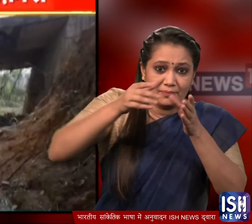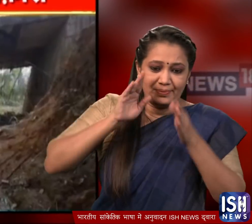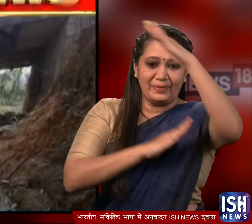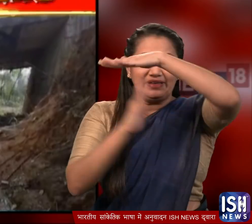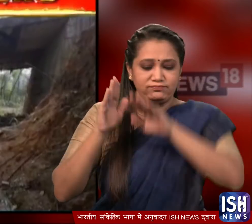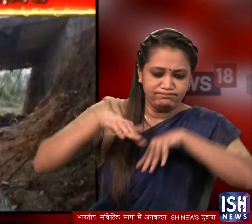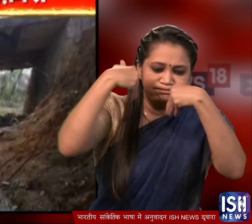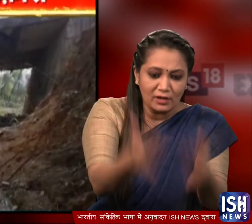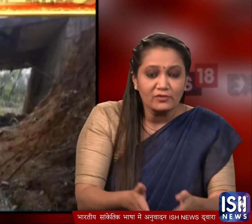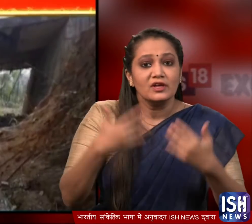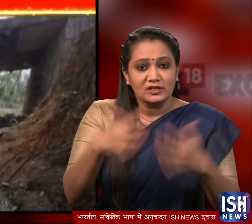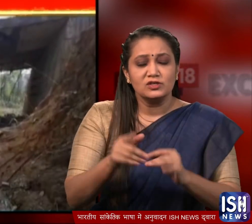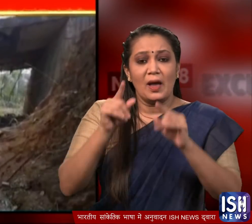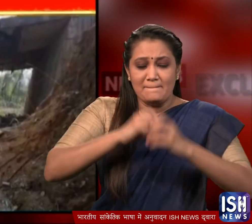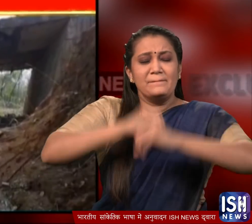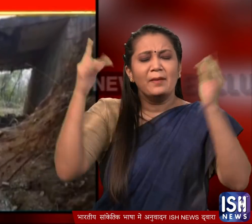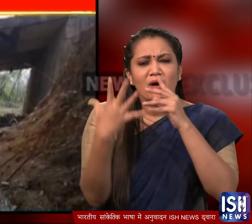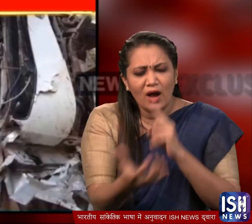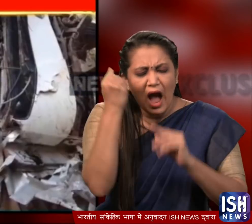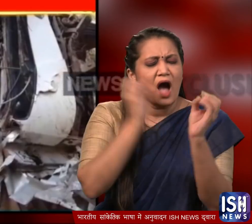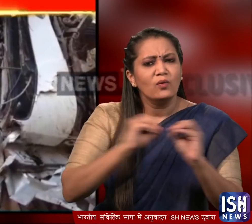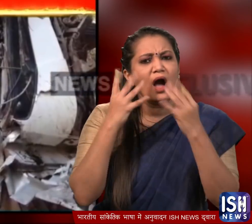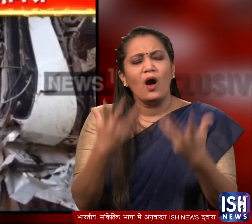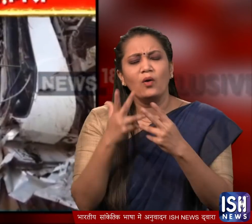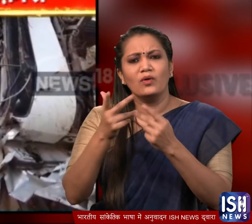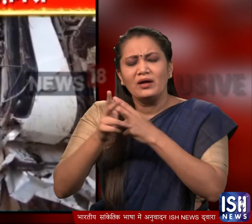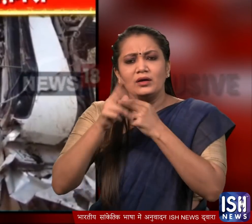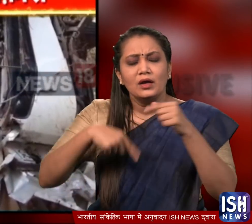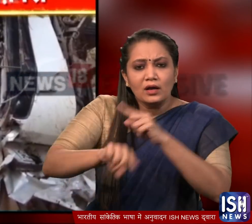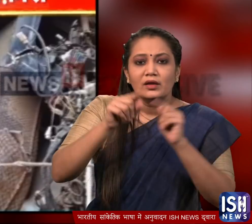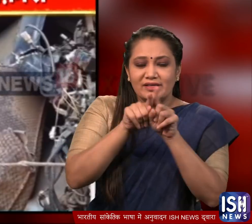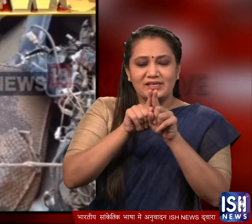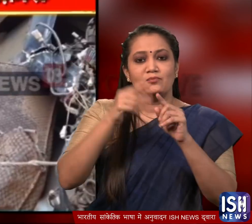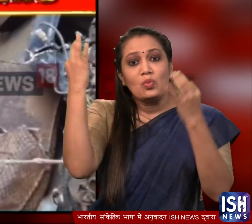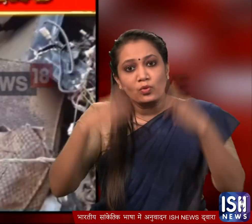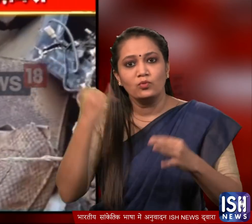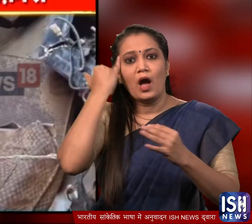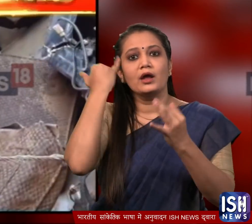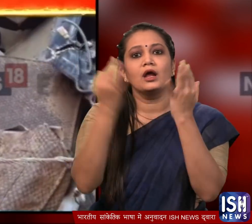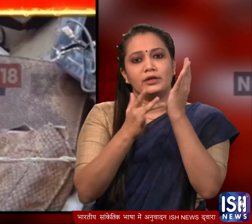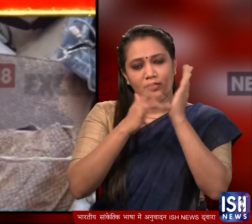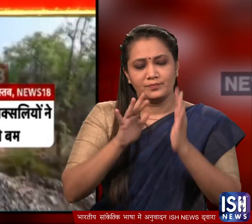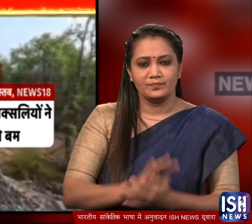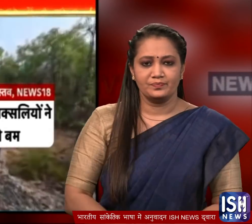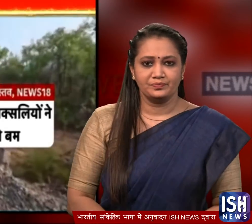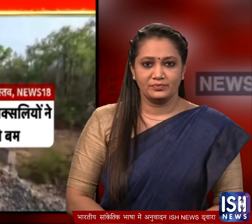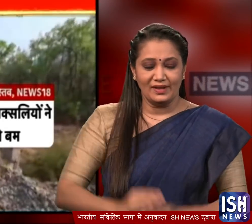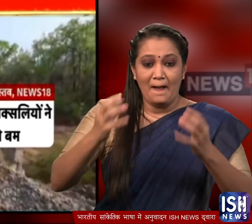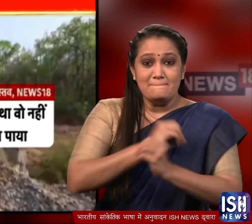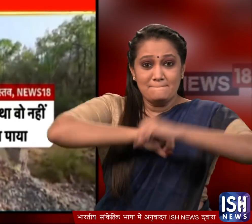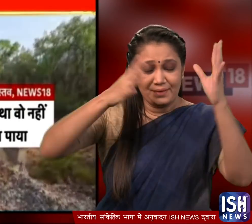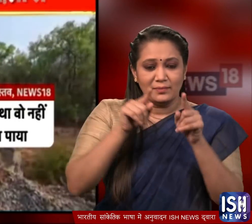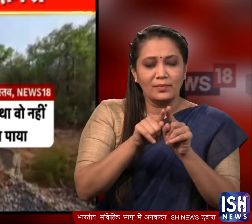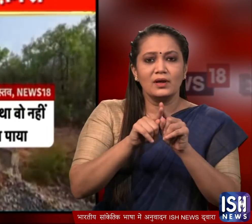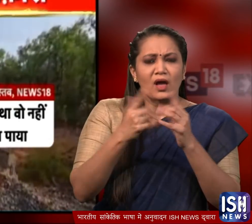गिरी। ये खबर भी सामने आई कि हमले के लिए लगाए गए बम को जवानों की नजर से बचाने के लिए नक्सलियों ने नई तकनीक का इस्तेमाल किया। यहाँ पे जो नक्सलियों ने